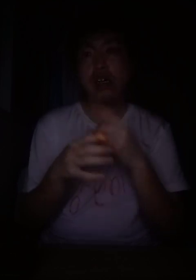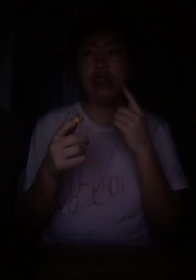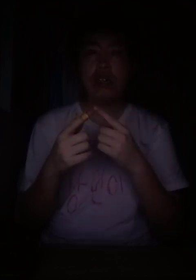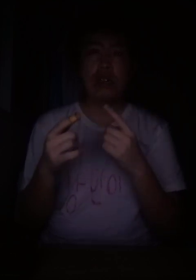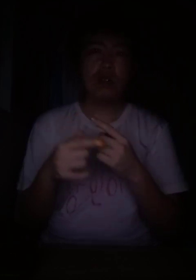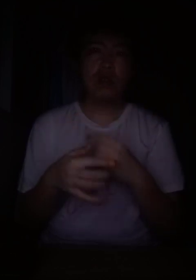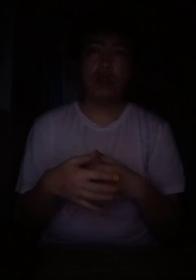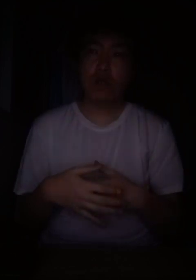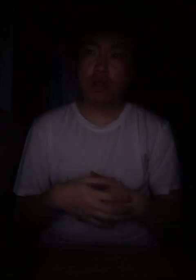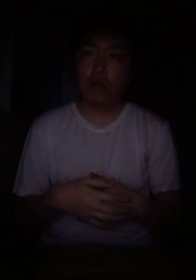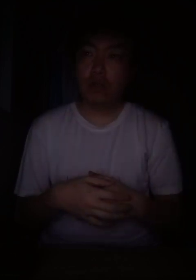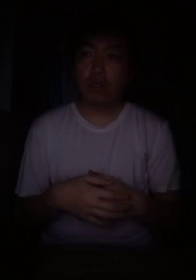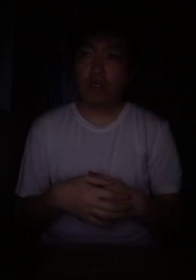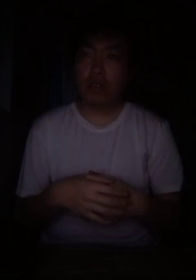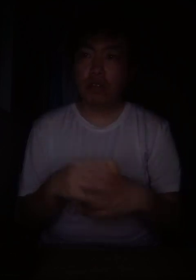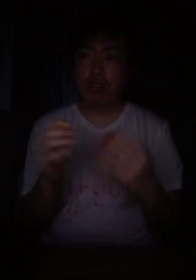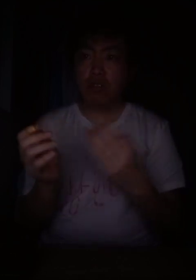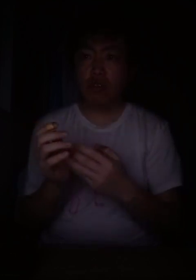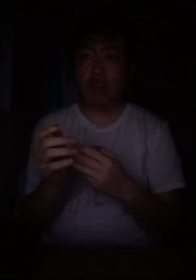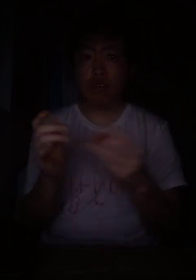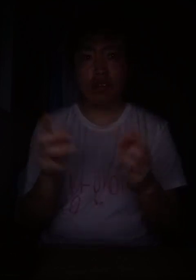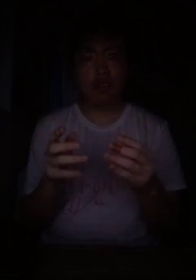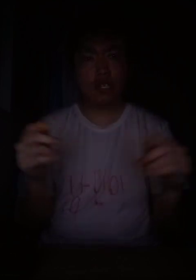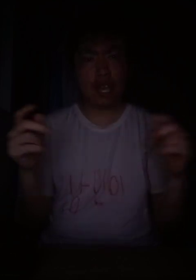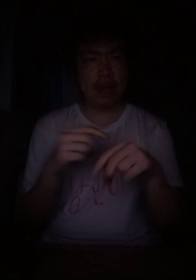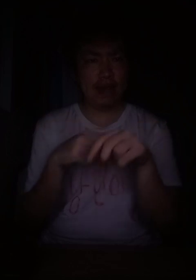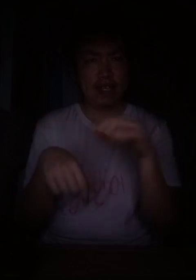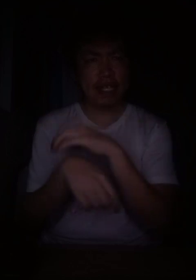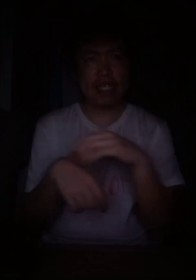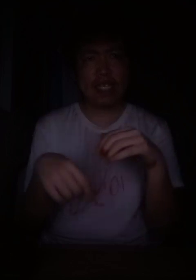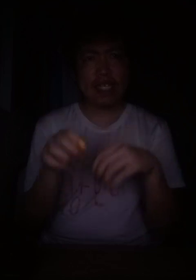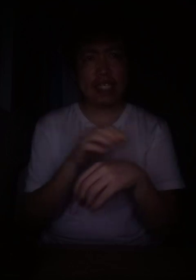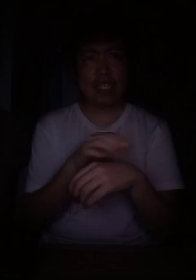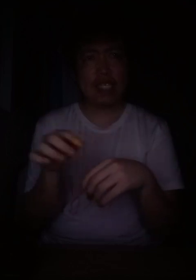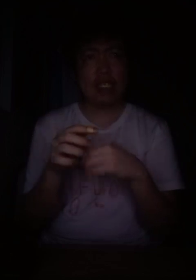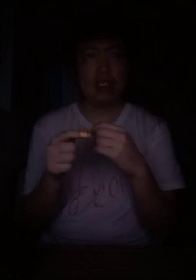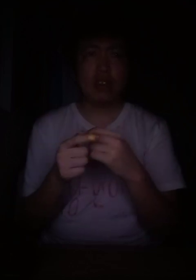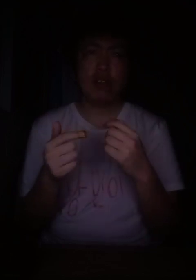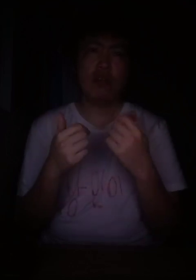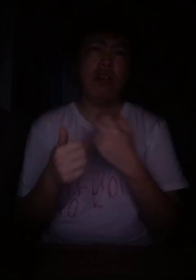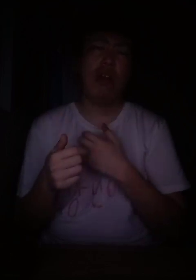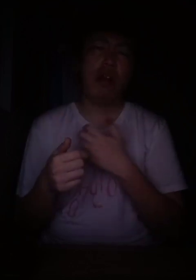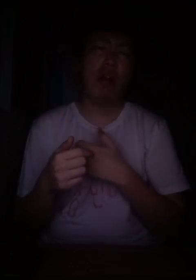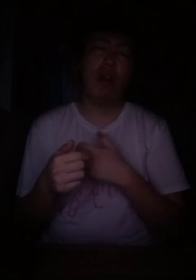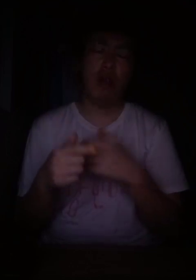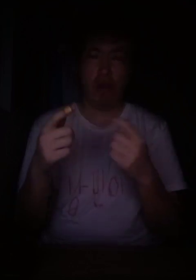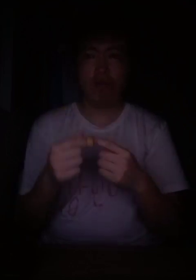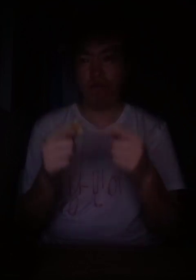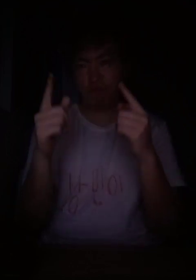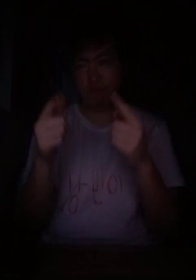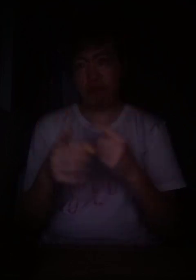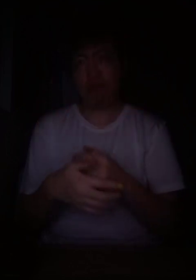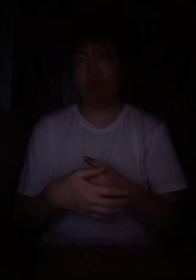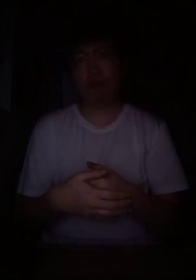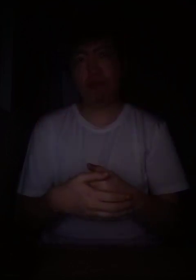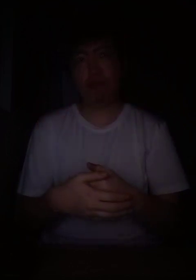시뻘겋더라고요. 말리면서 양팔이 물리고 긁혔는데 가족을 잃은 마음의 상처가 더 큽니다. 아니라는